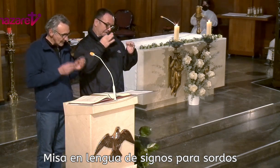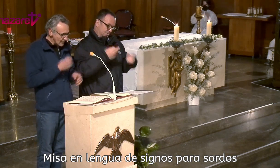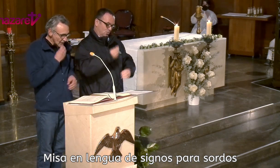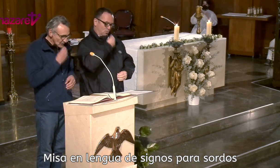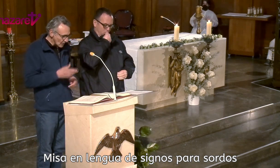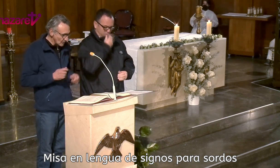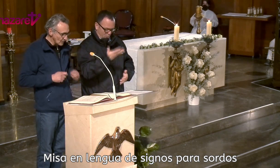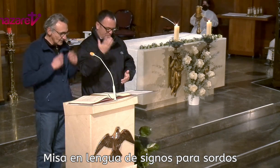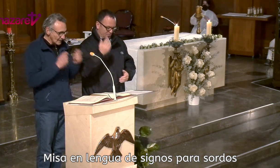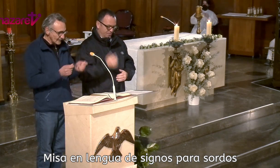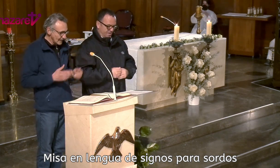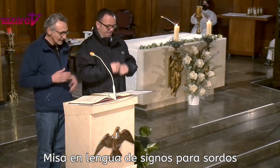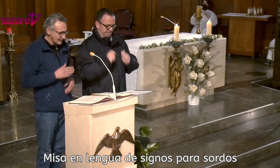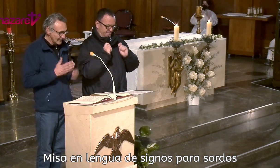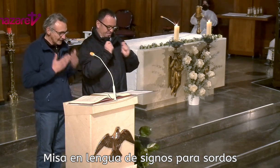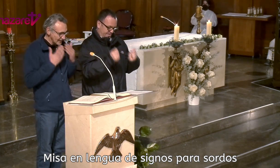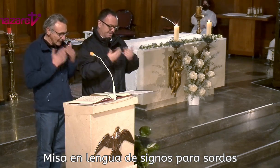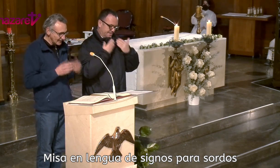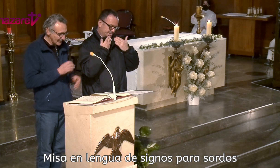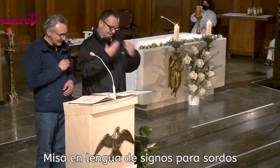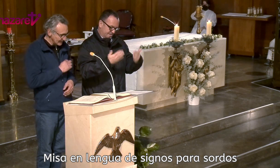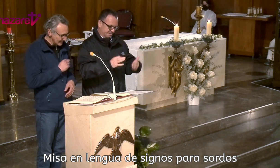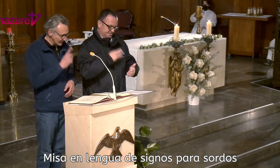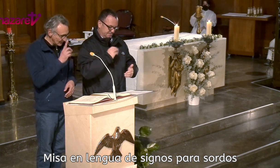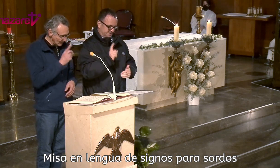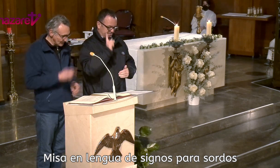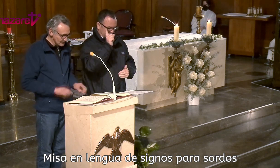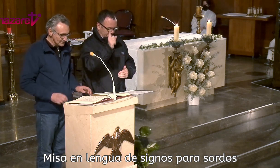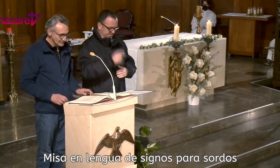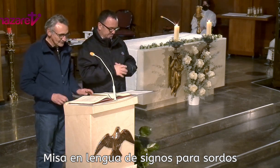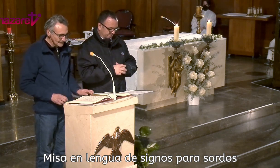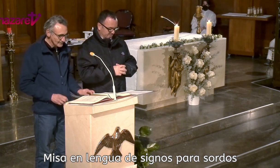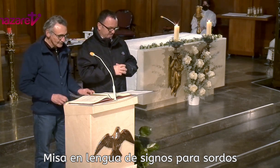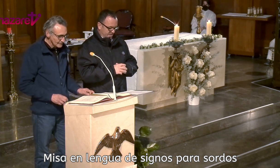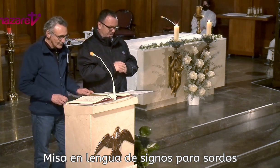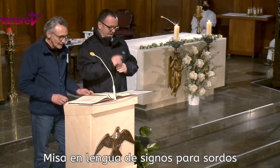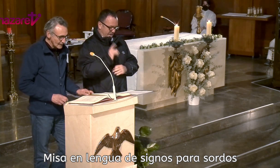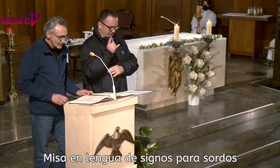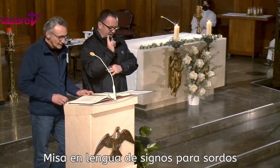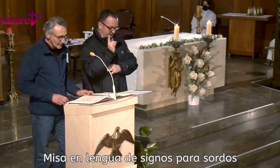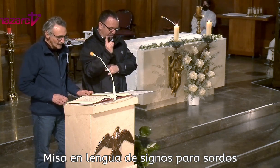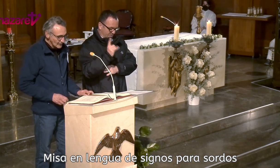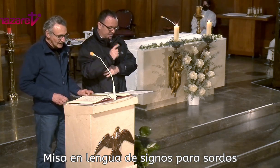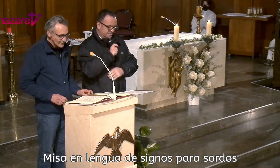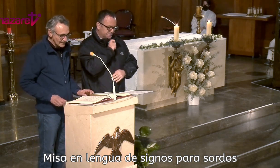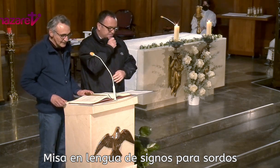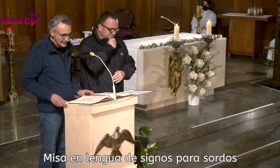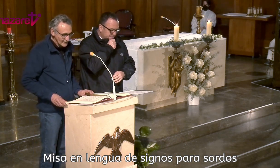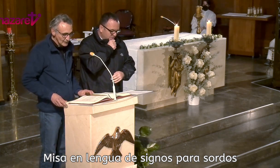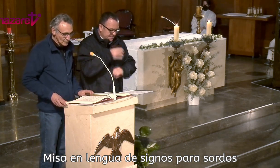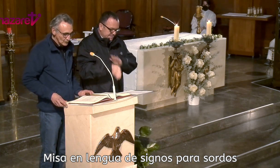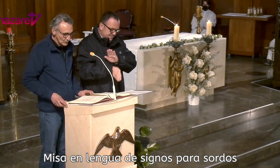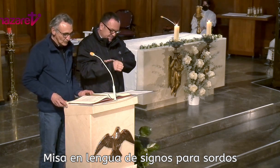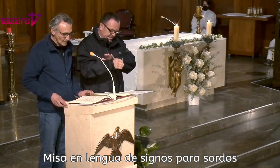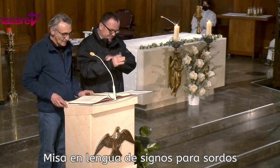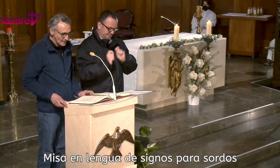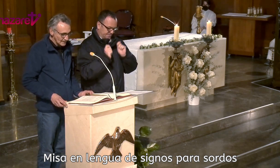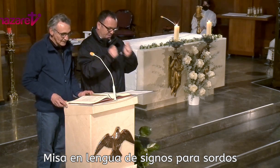Es bueno darte gracias, Señor. En la vejez seguirá dando fruto y